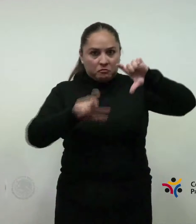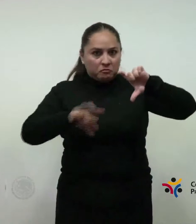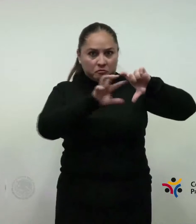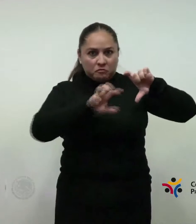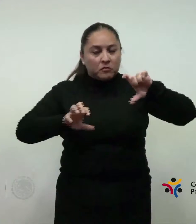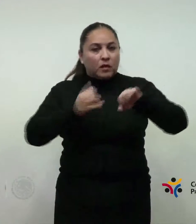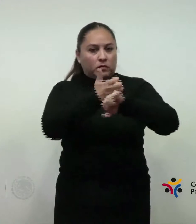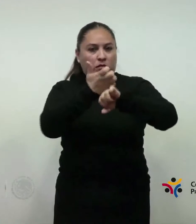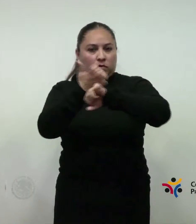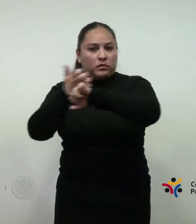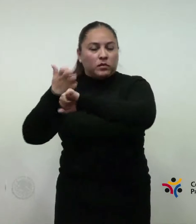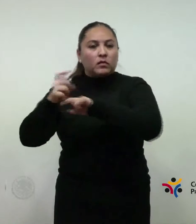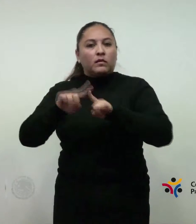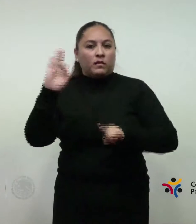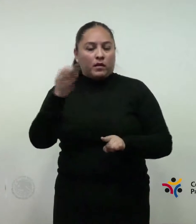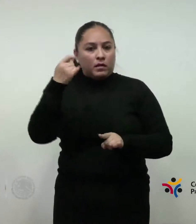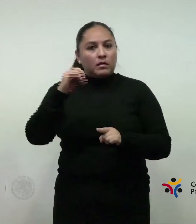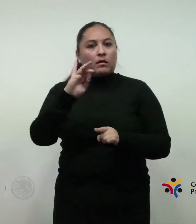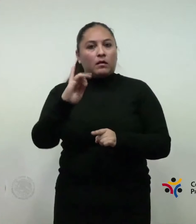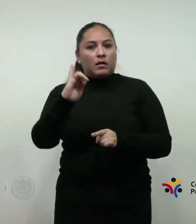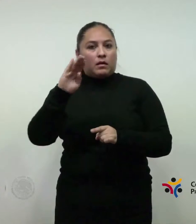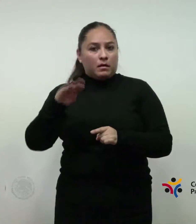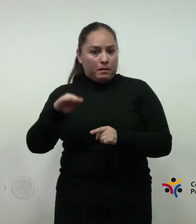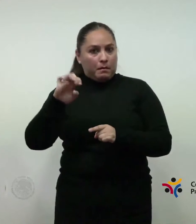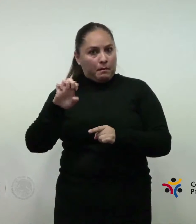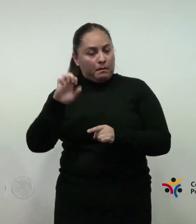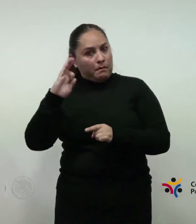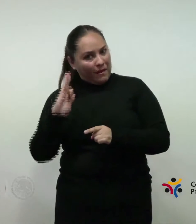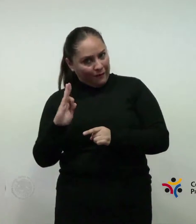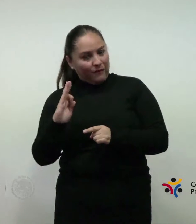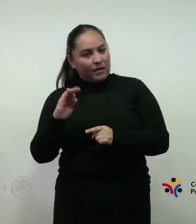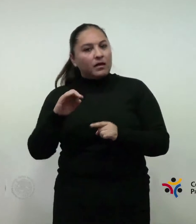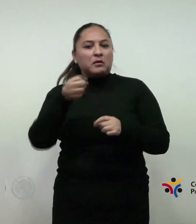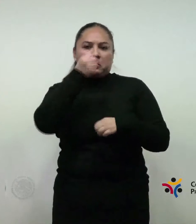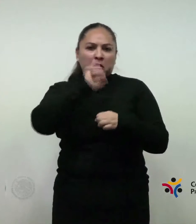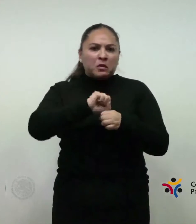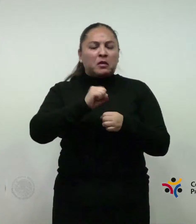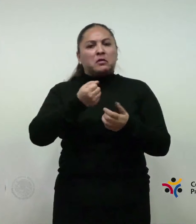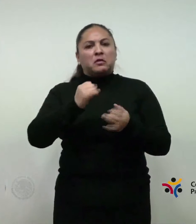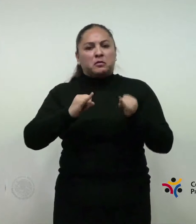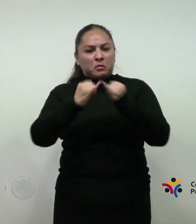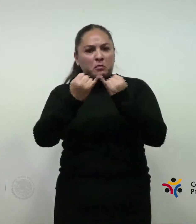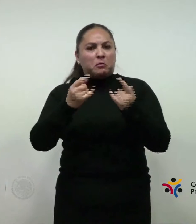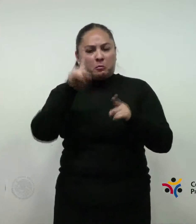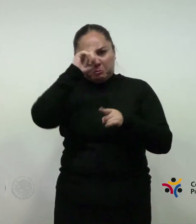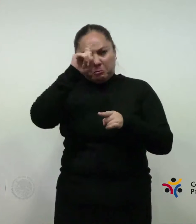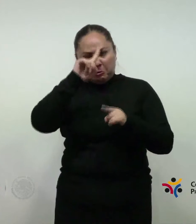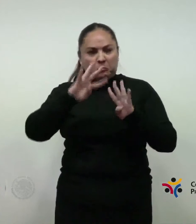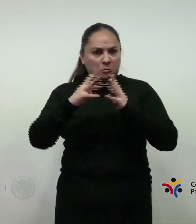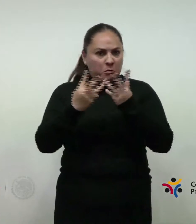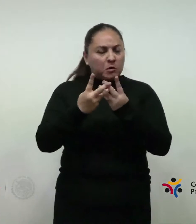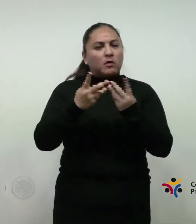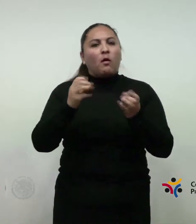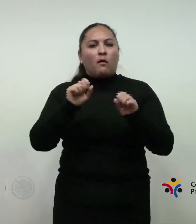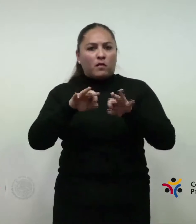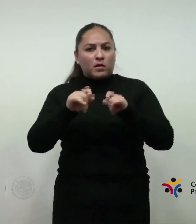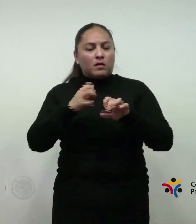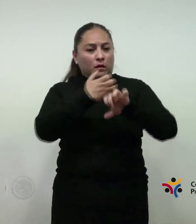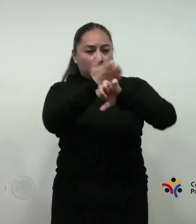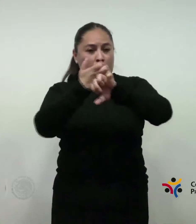federativas imef que pueden ser institutos secretarías consejos oficinas que en los estados y en el distrito federal